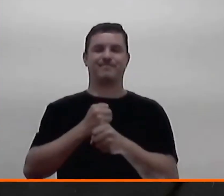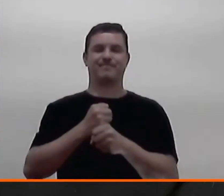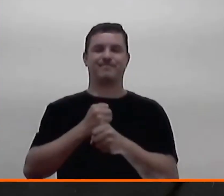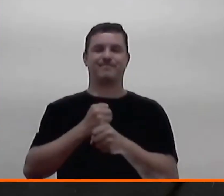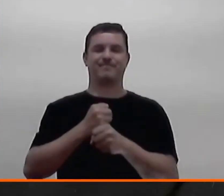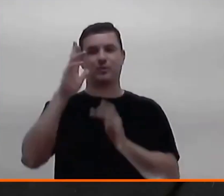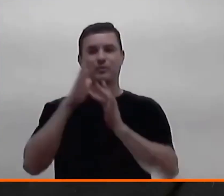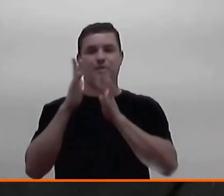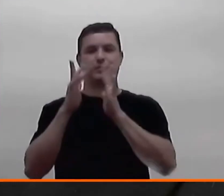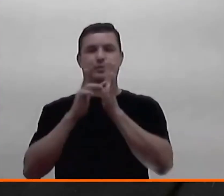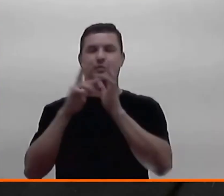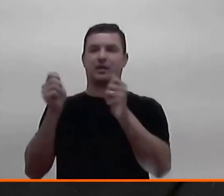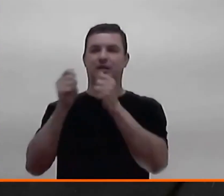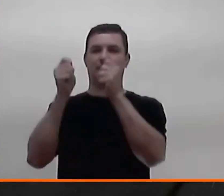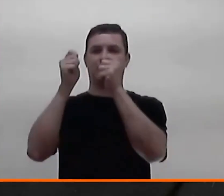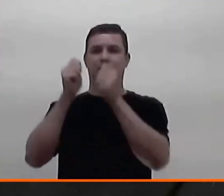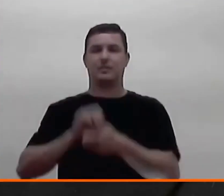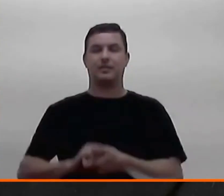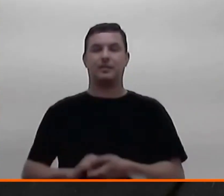Aleluia. Então,